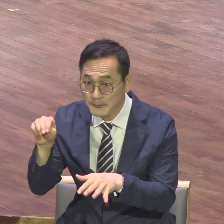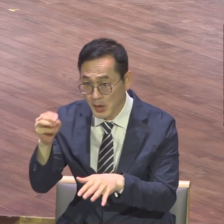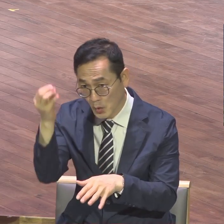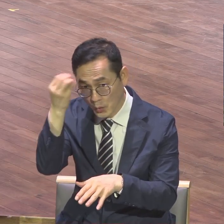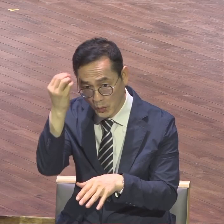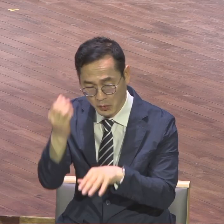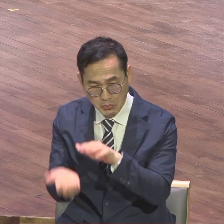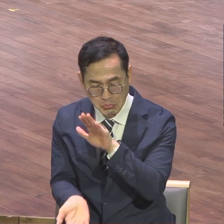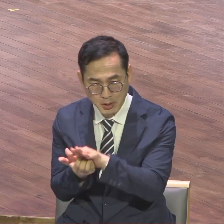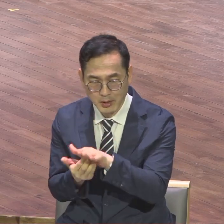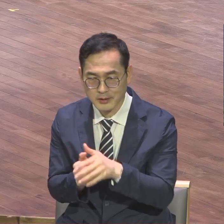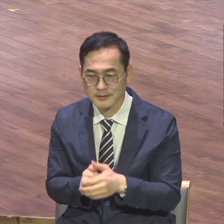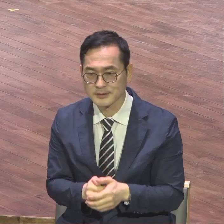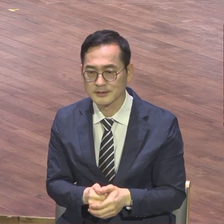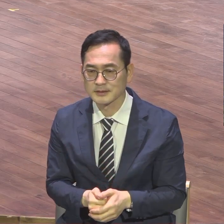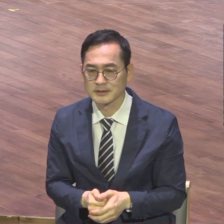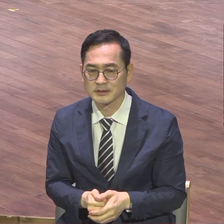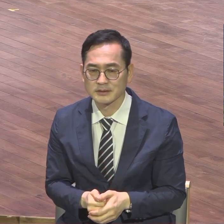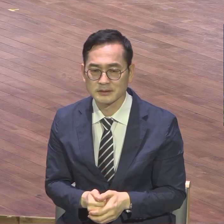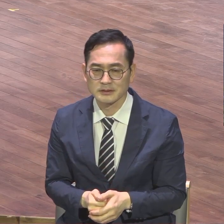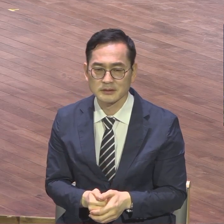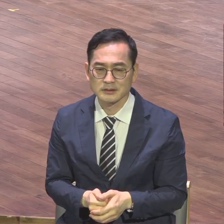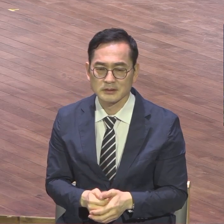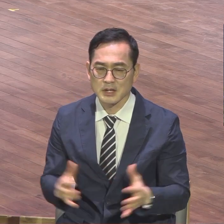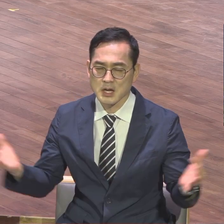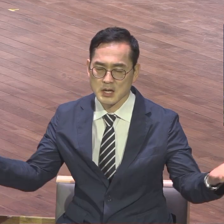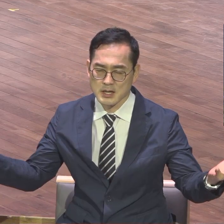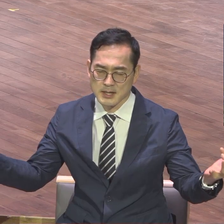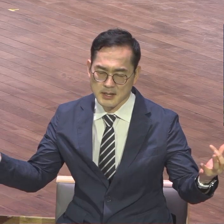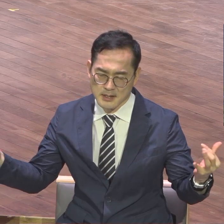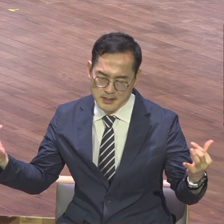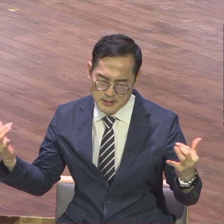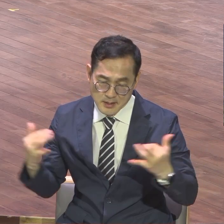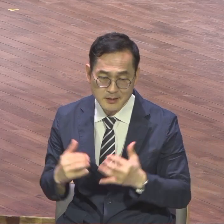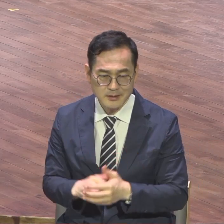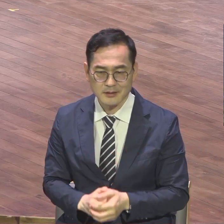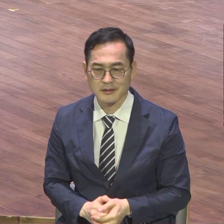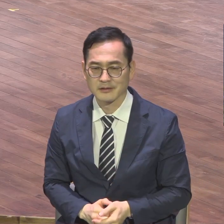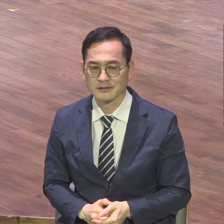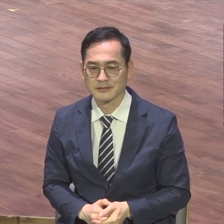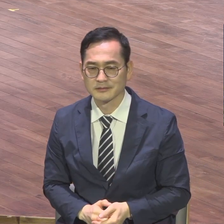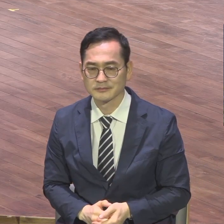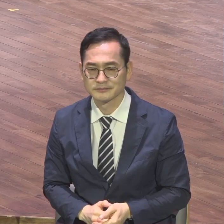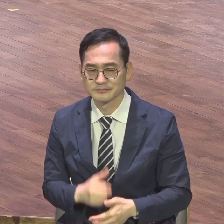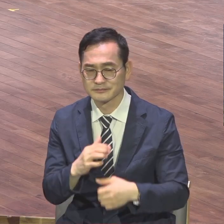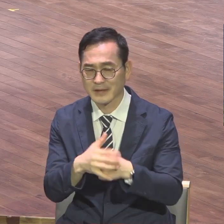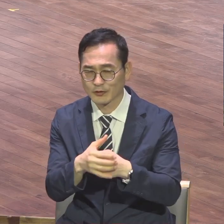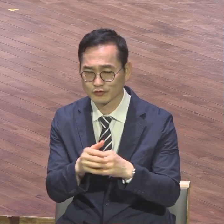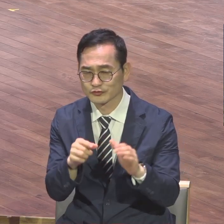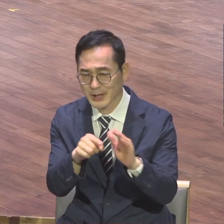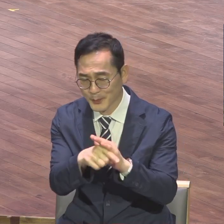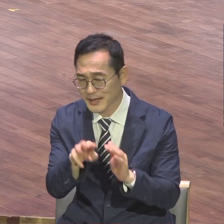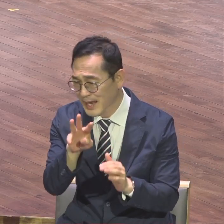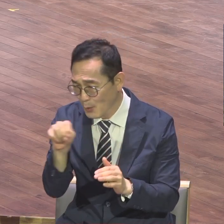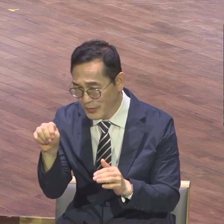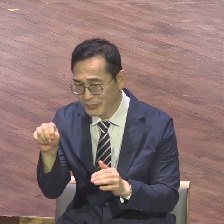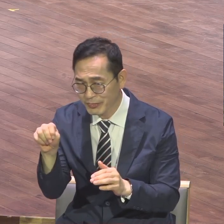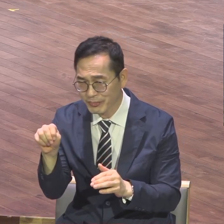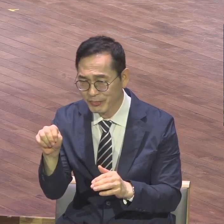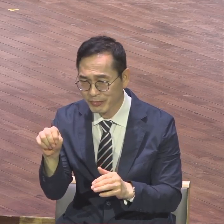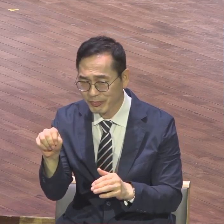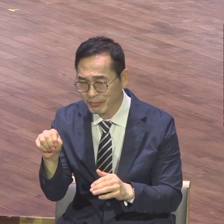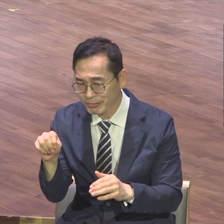보니까 어마어마하게 그렇게 뭐 모였는데 우리 제가 가보니까 우리 예원 램드